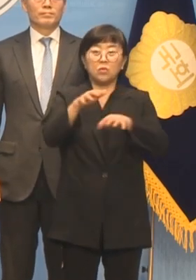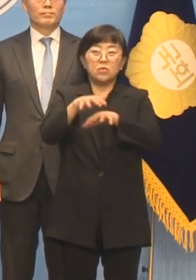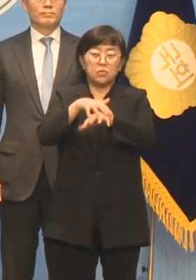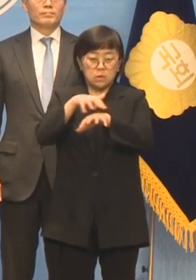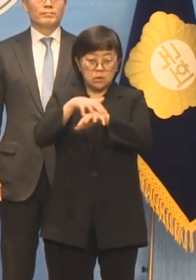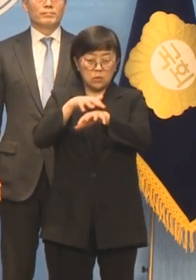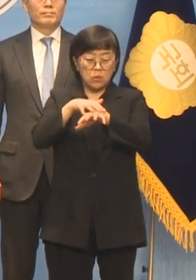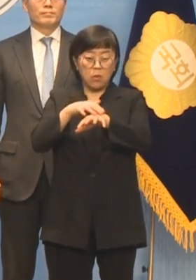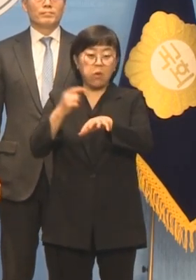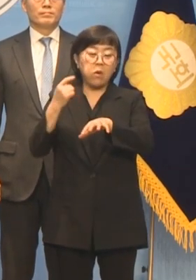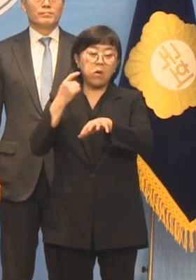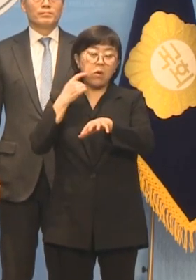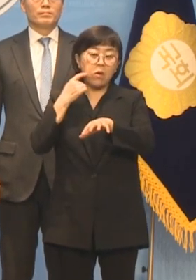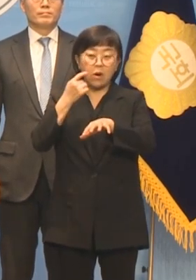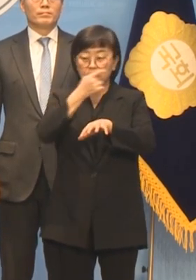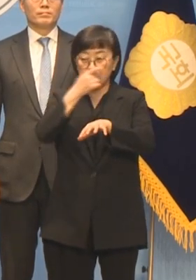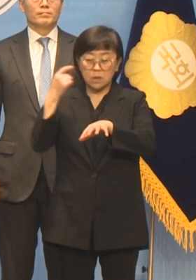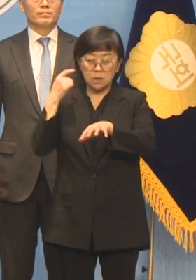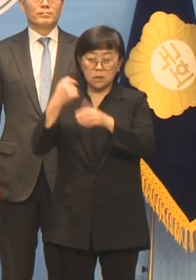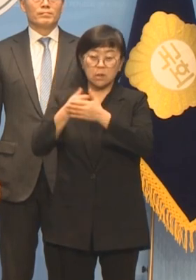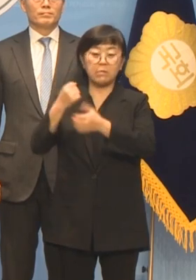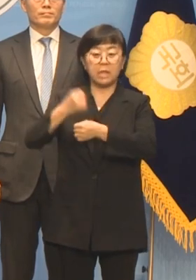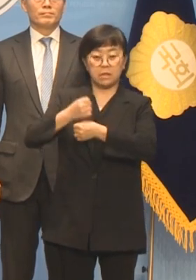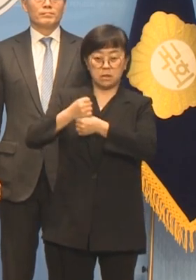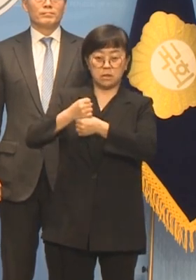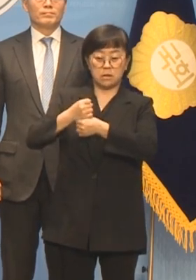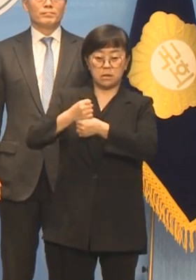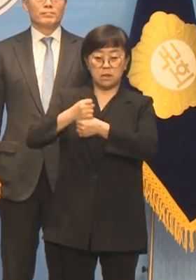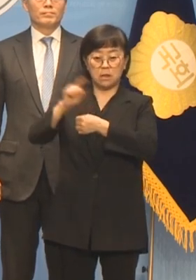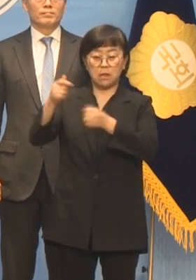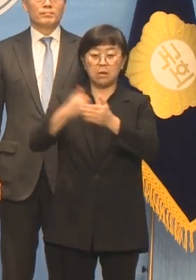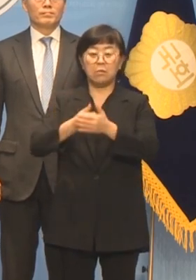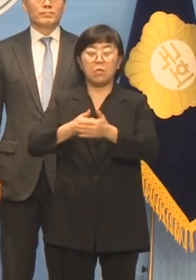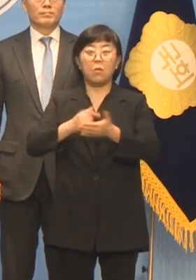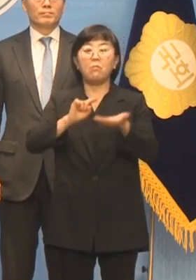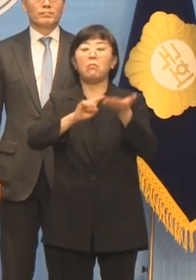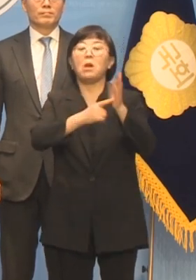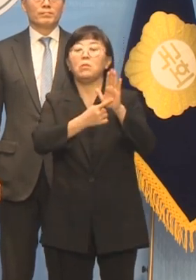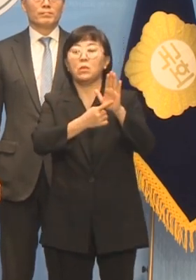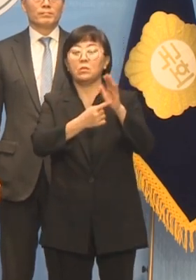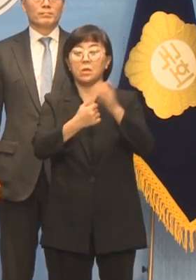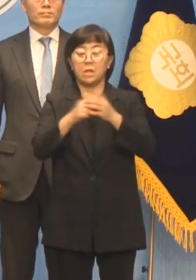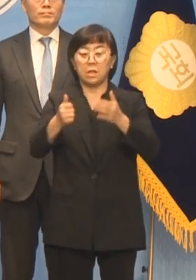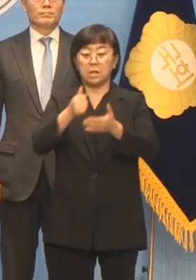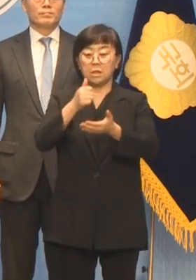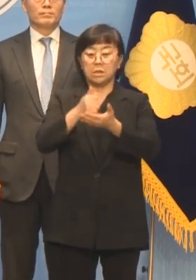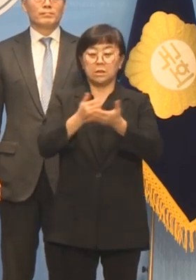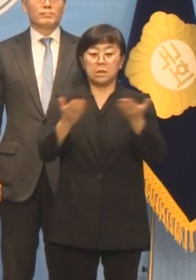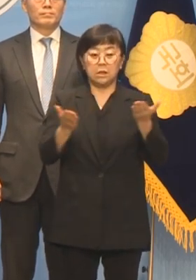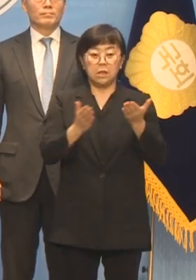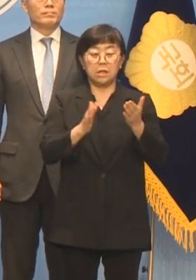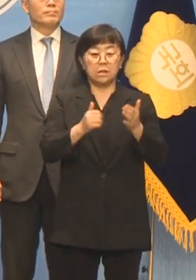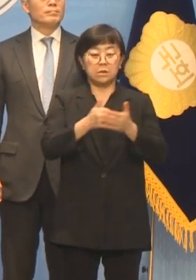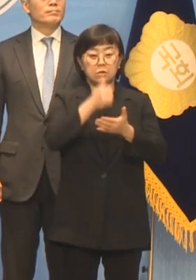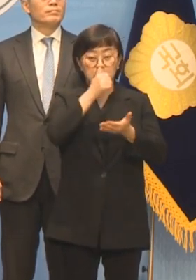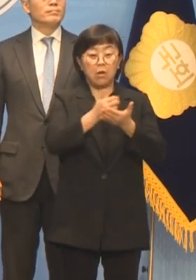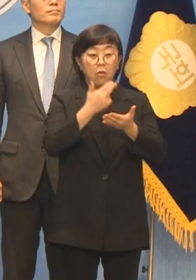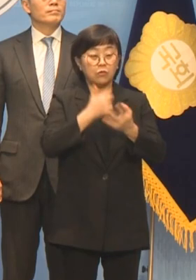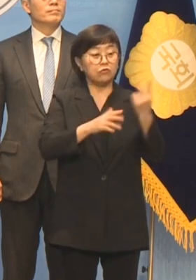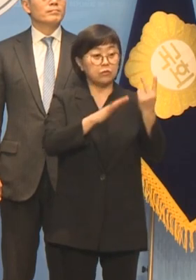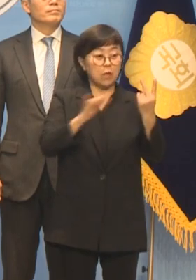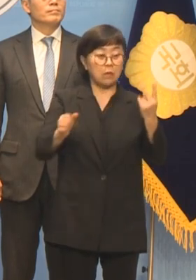조직적으로 위증을 교사하였다는 듯이 언론 프레이를 펼치며 무고한 실무자 2명을 구속까지